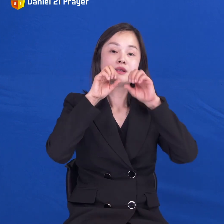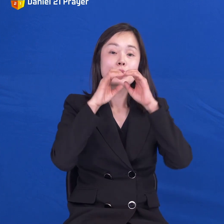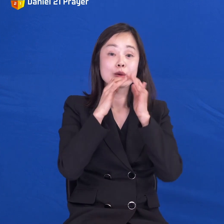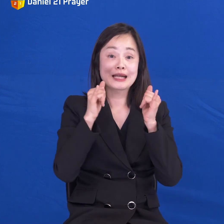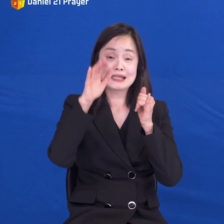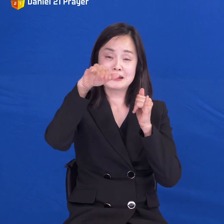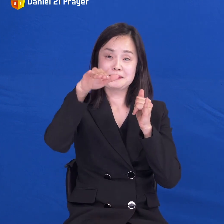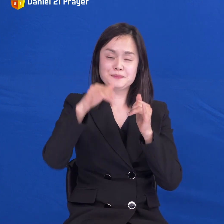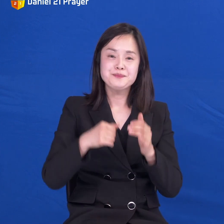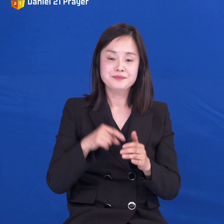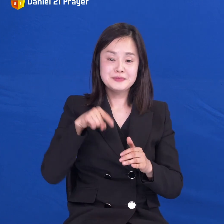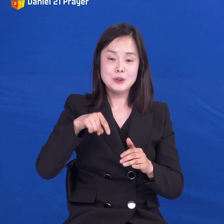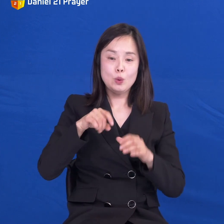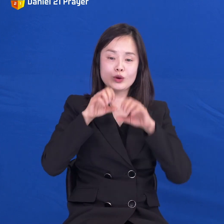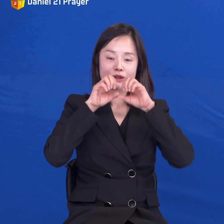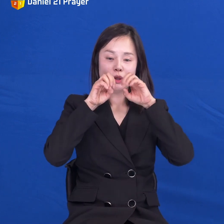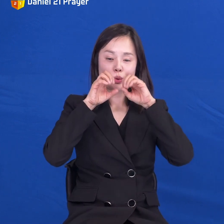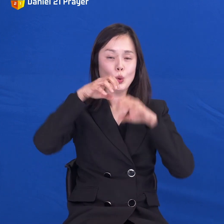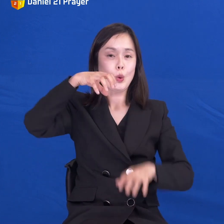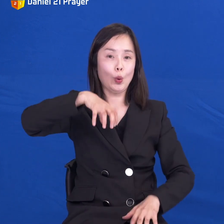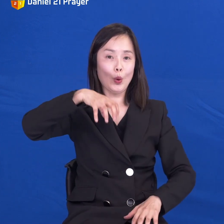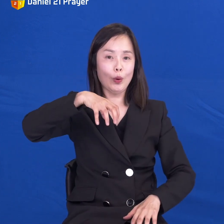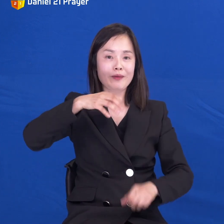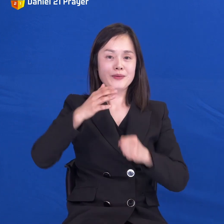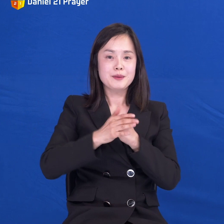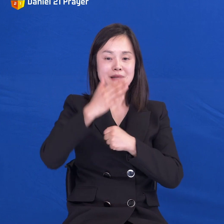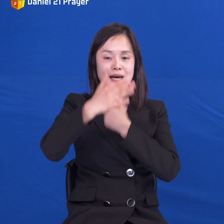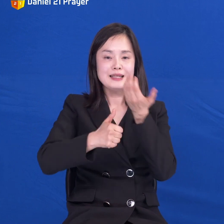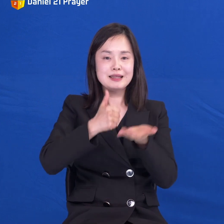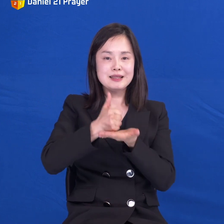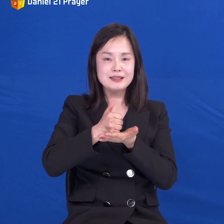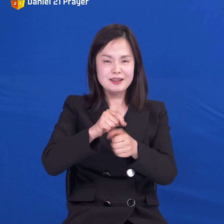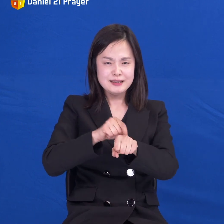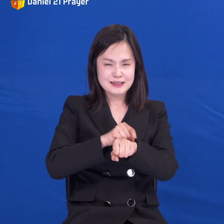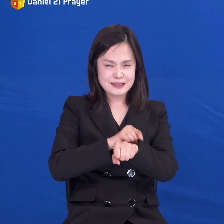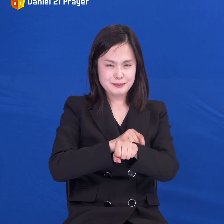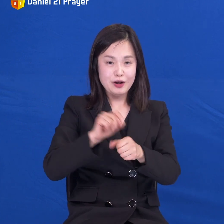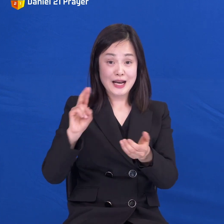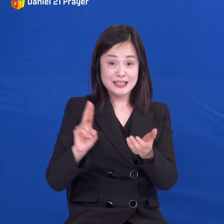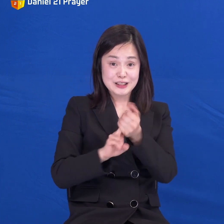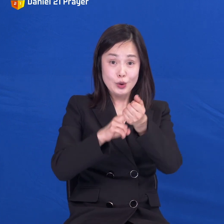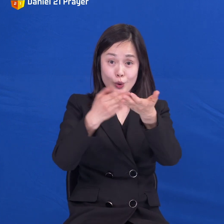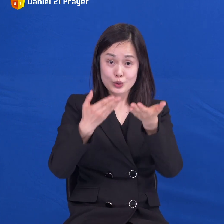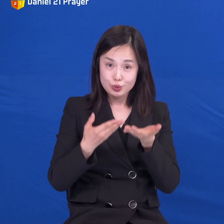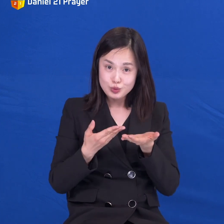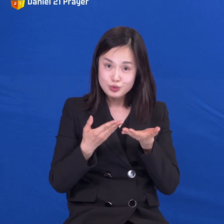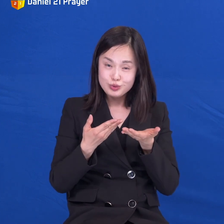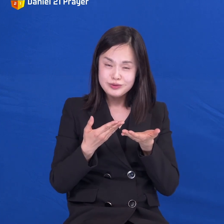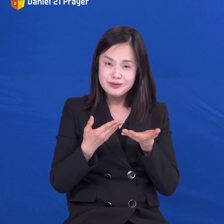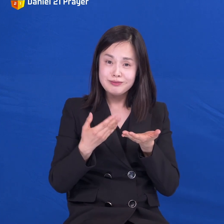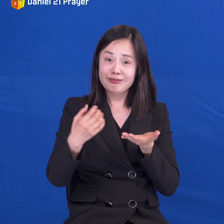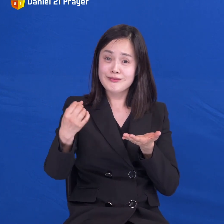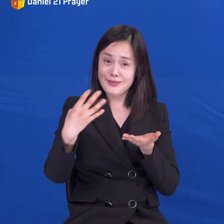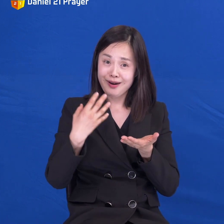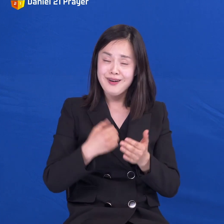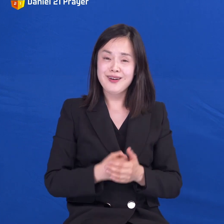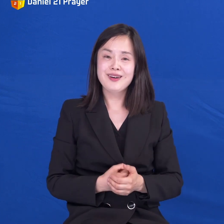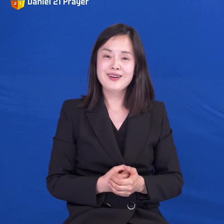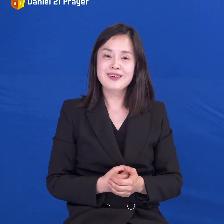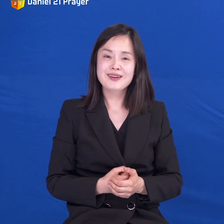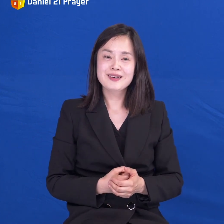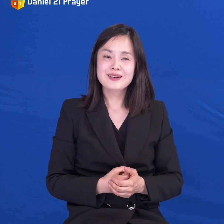선교지니까 하나님께서 특별한 기적을 주시는 거예요. 이렇게들 사람들이 얘기를 합니다.